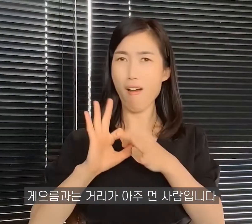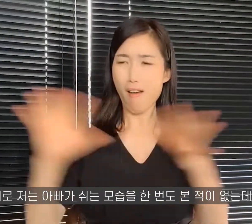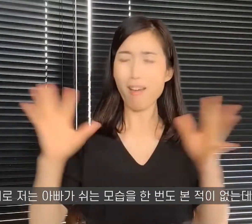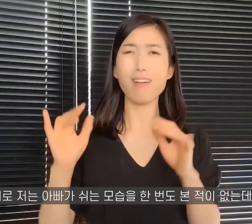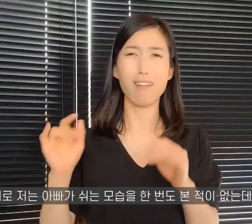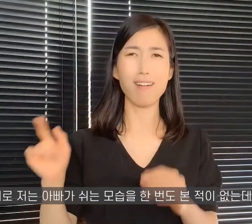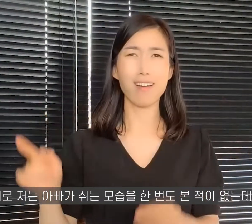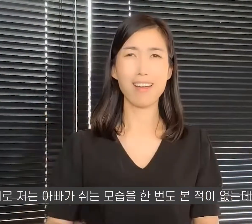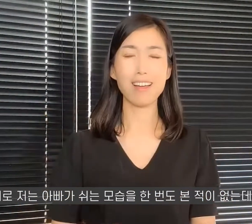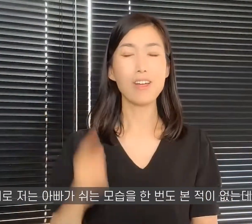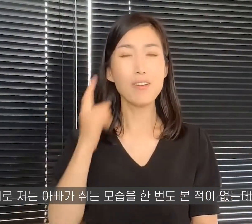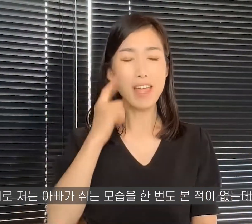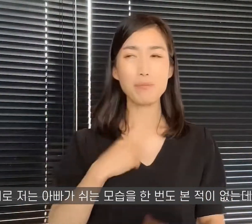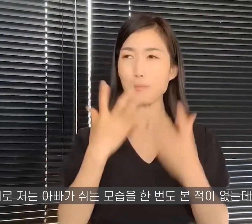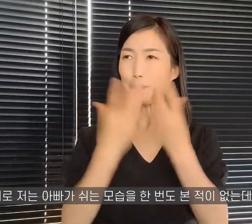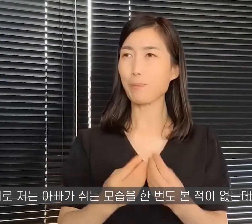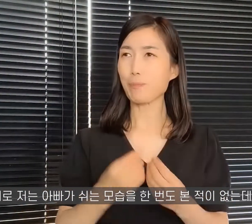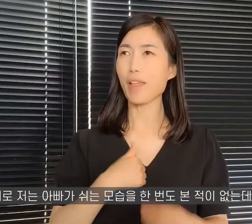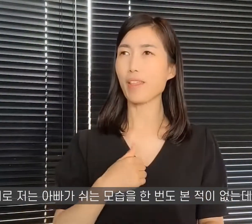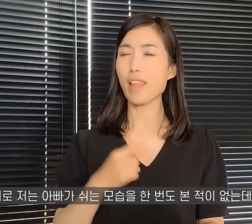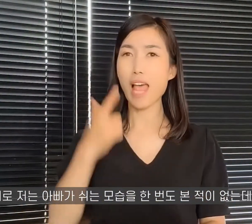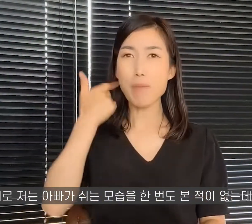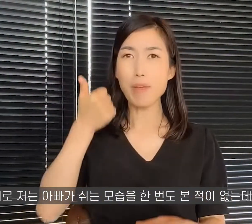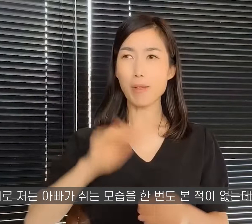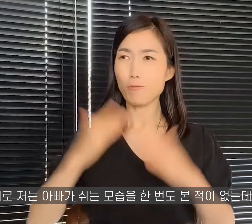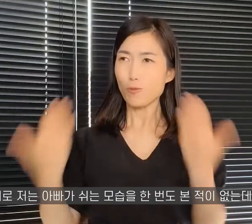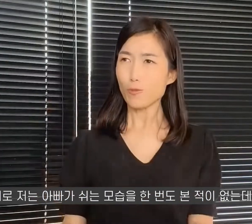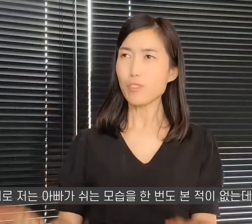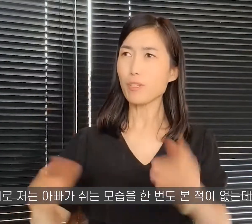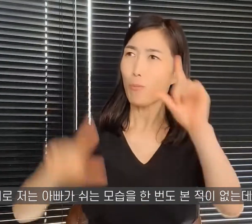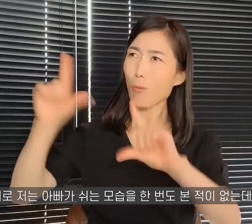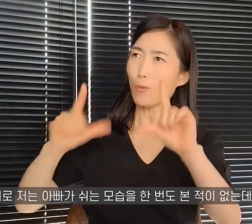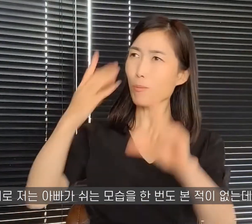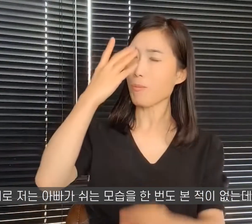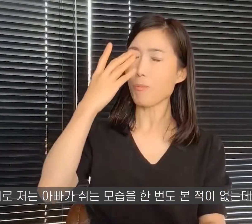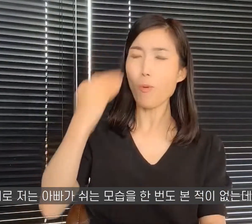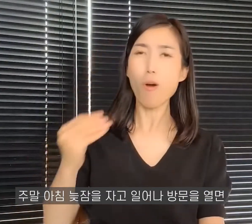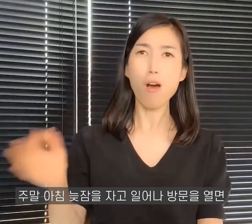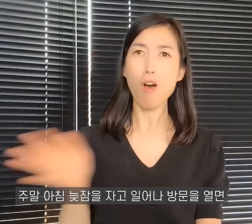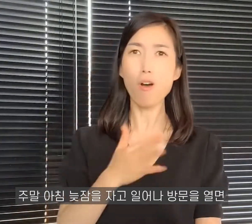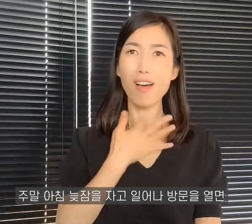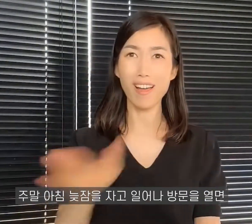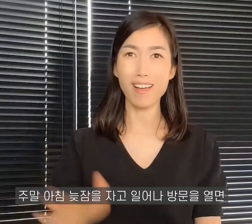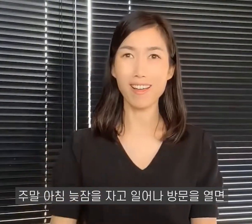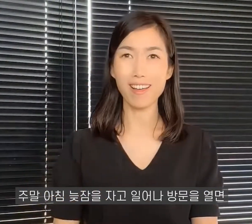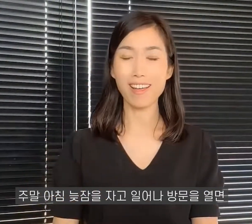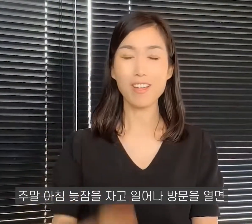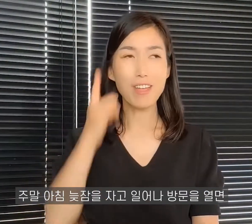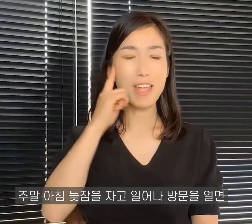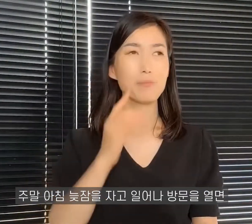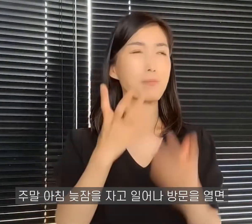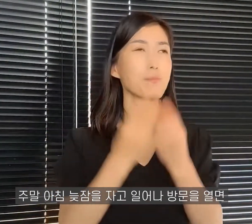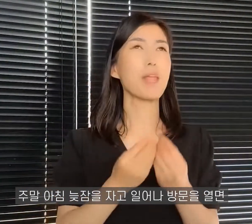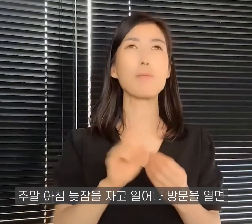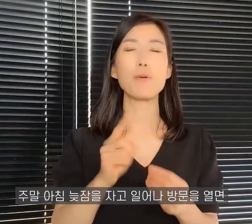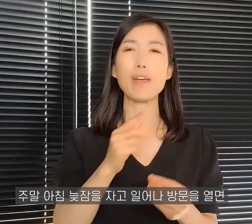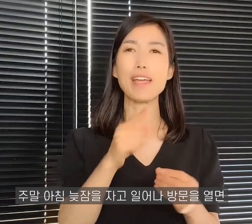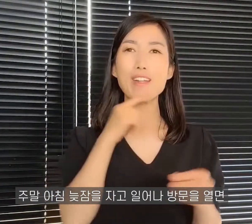일례로 저는 아빠가 쉬는 모습을 한번도 본적이 없는데요 주말 아침 늦잠을 자고 일어나 방문을